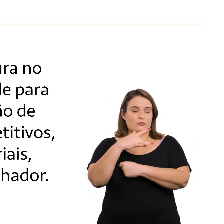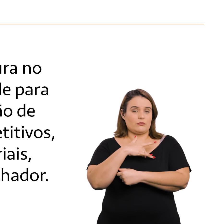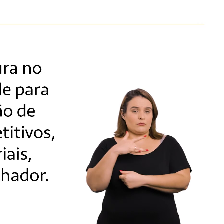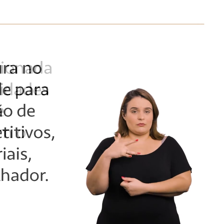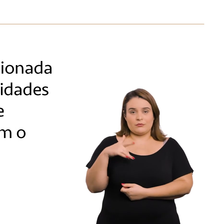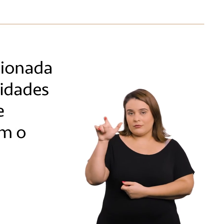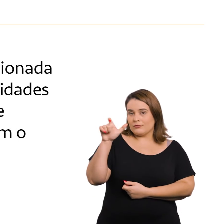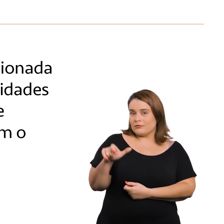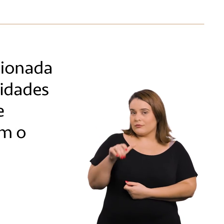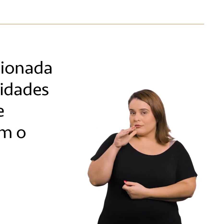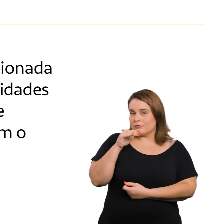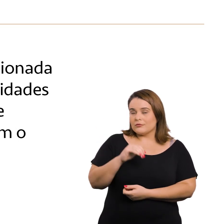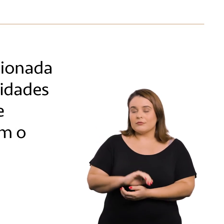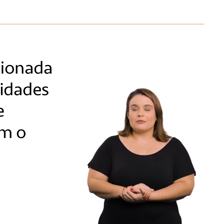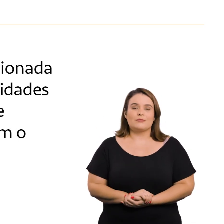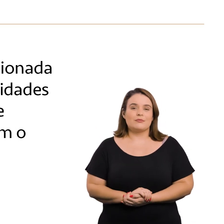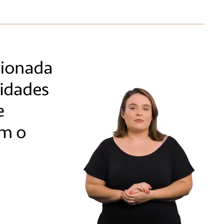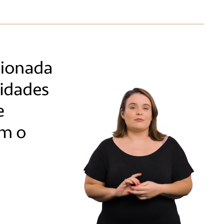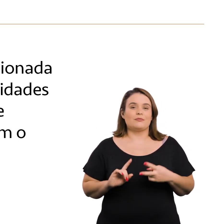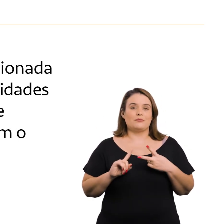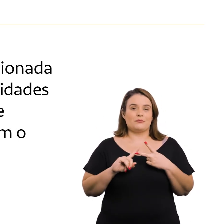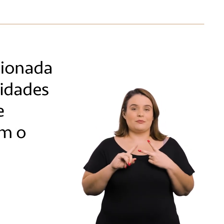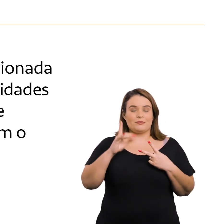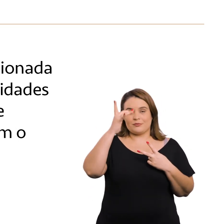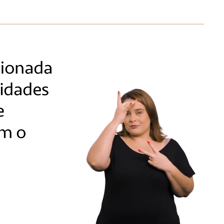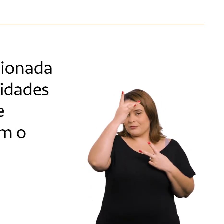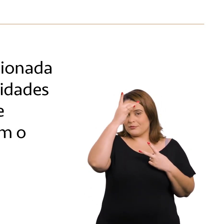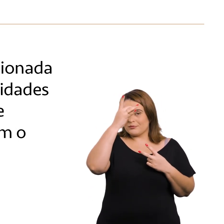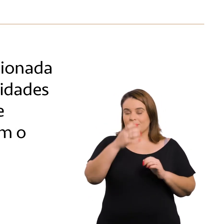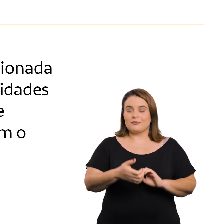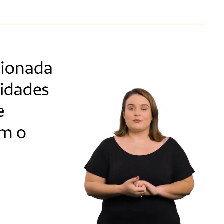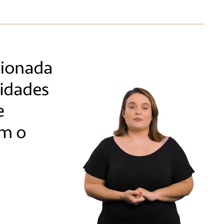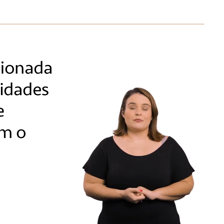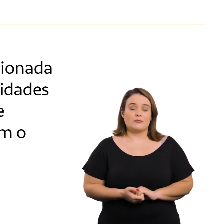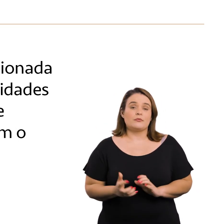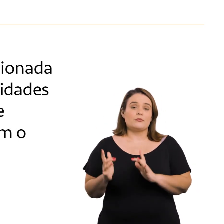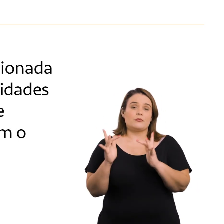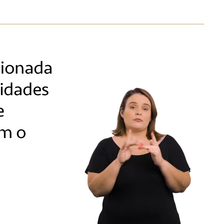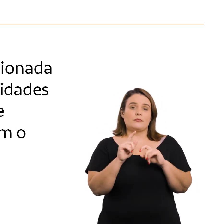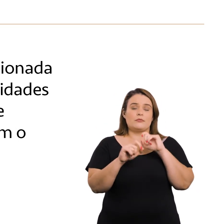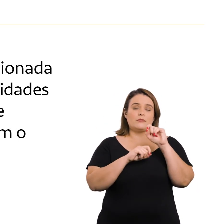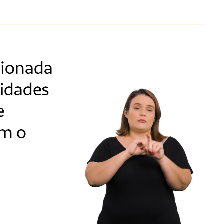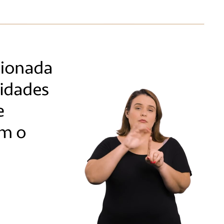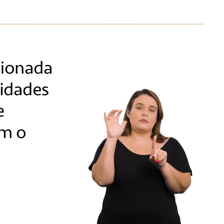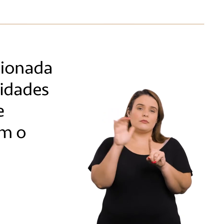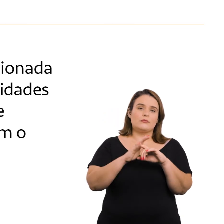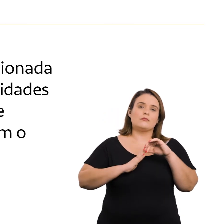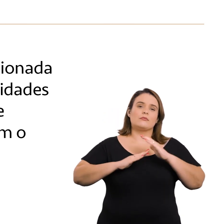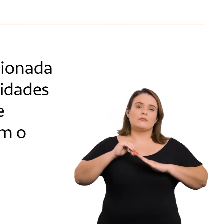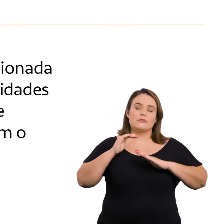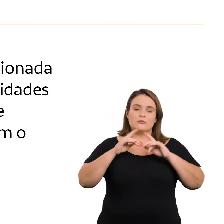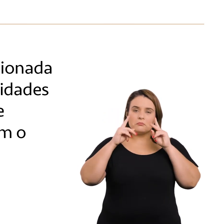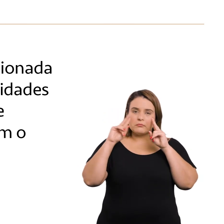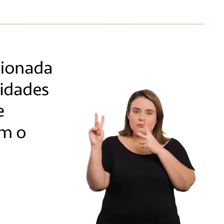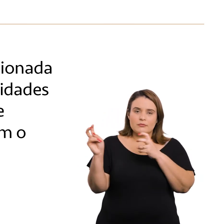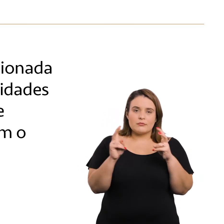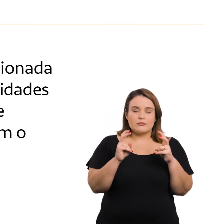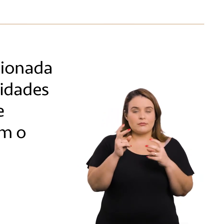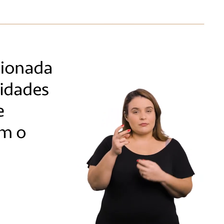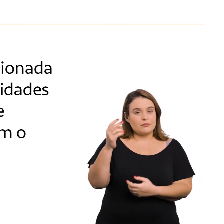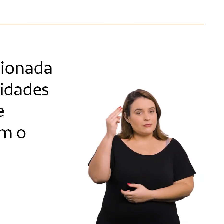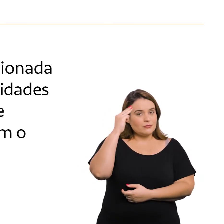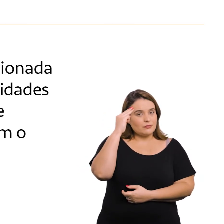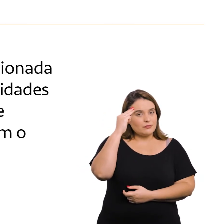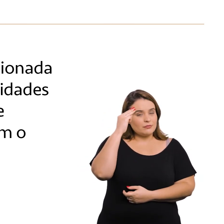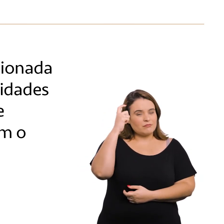do trabalhador. Ergonomia cognitiva, relacionada com a interferência de habilidades como percepção,